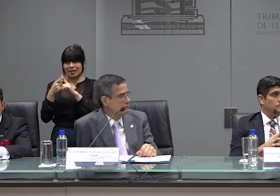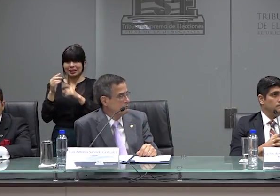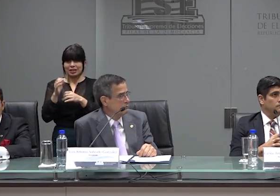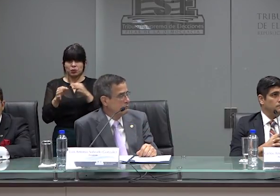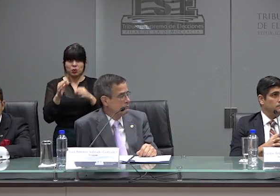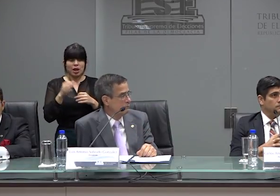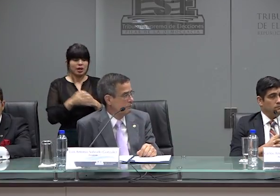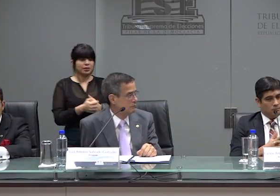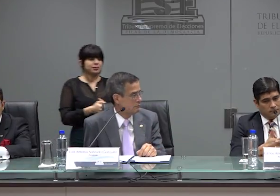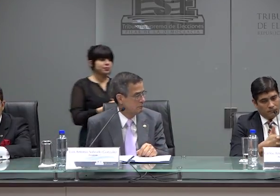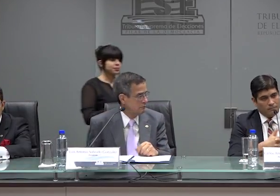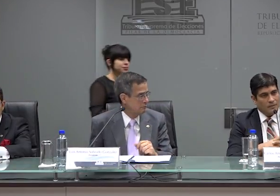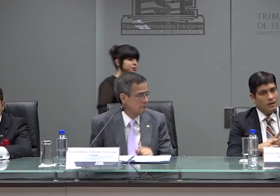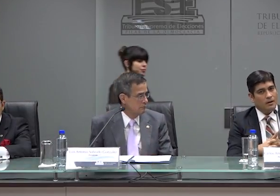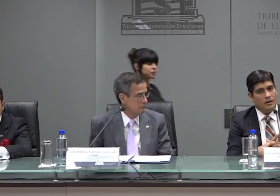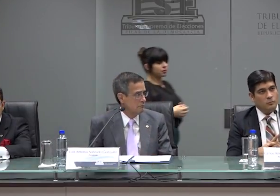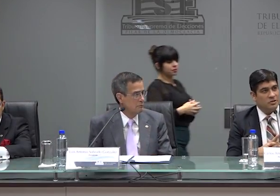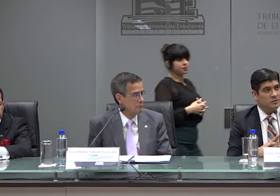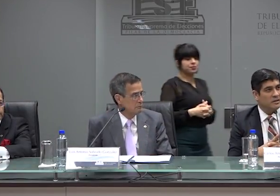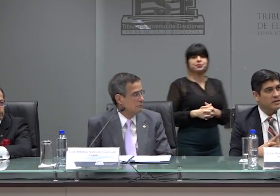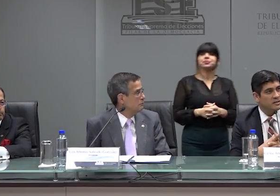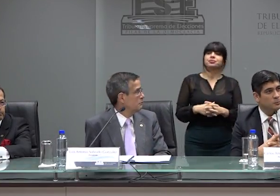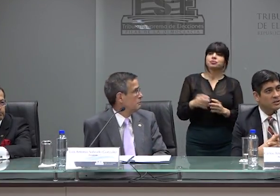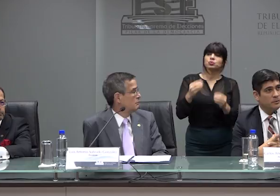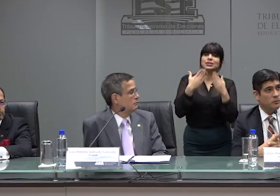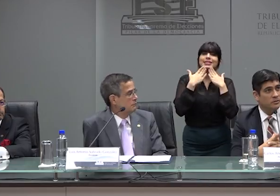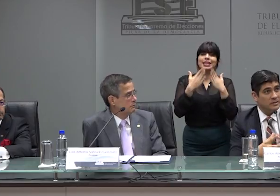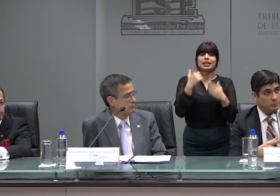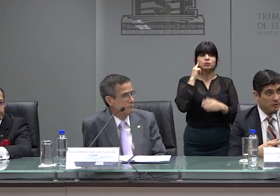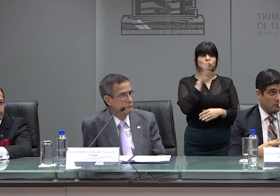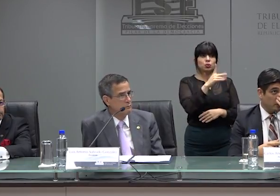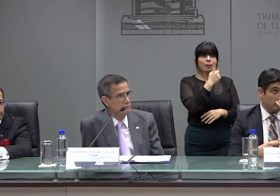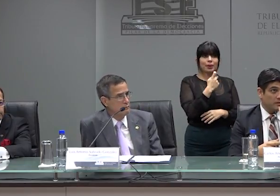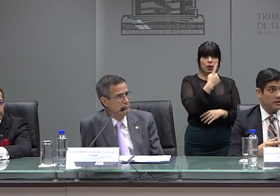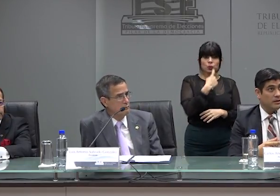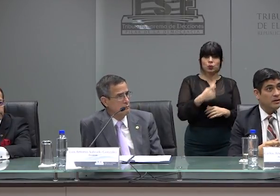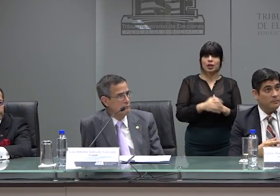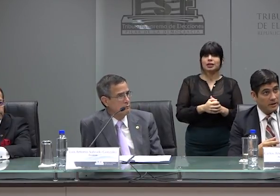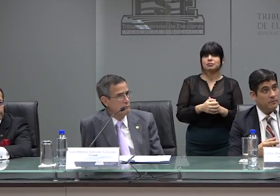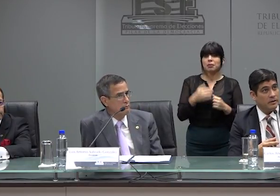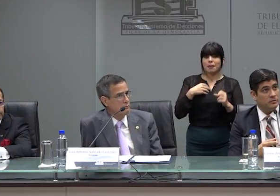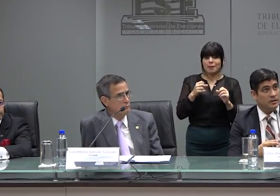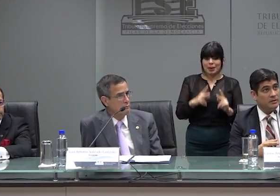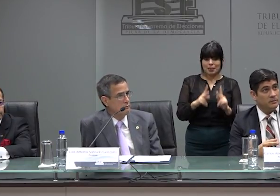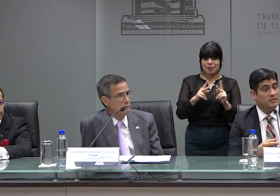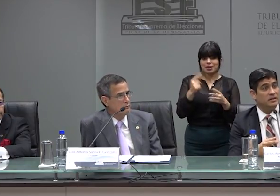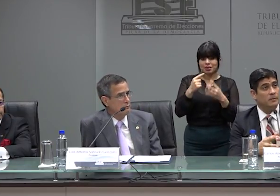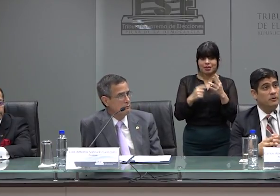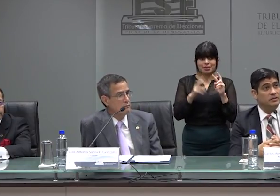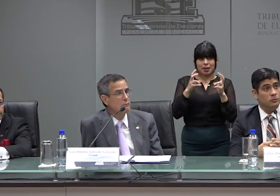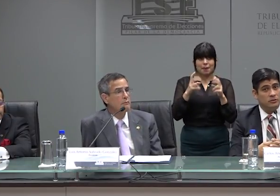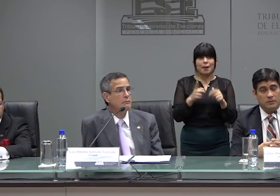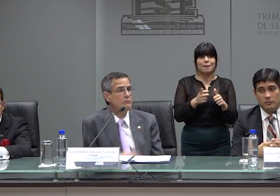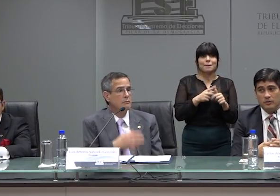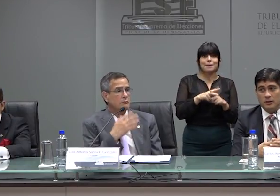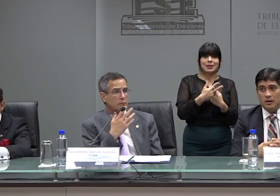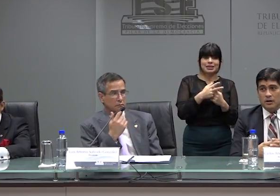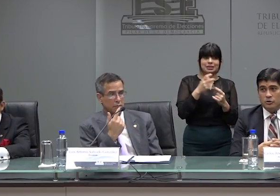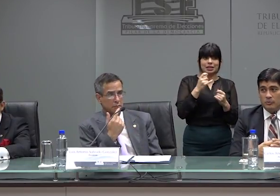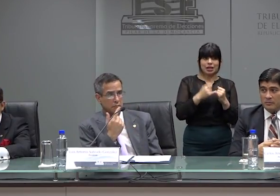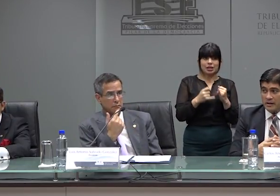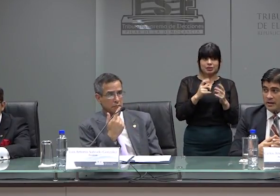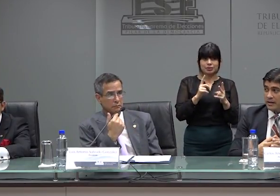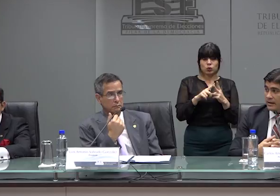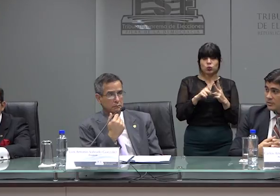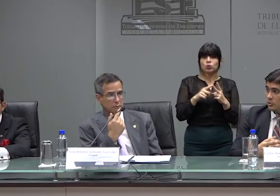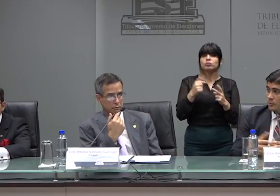justicia? Muchas gracias, muy amable. Muchísimas gracias por las preguntas, porque me permite ampliar en varios temas. Empezaría por ese último.